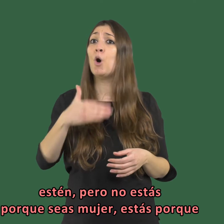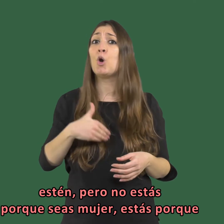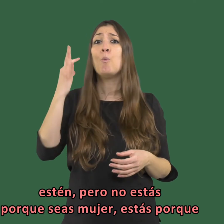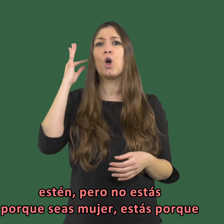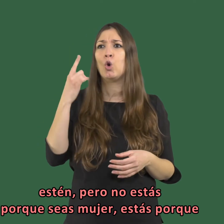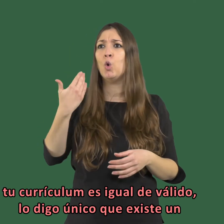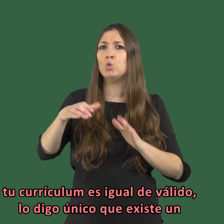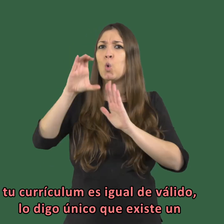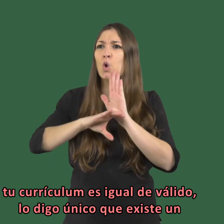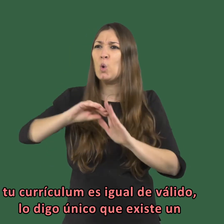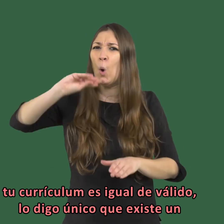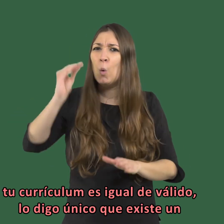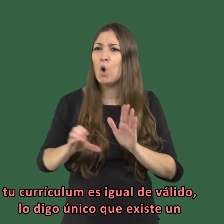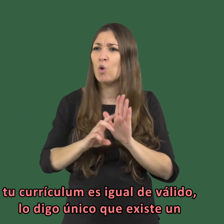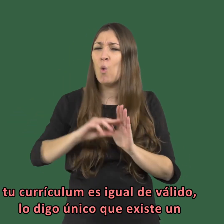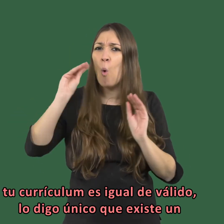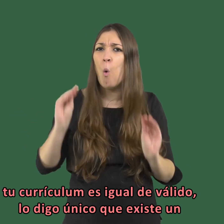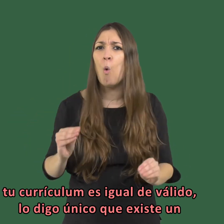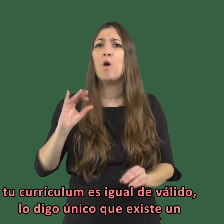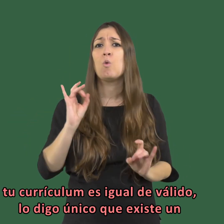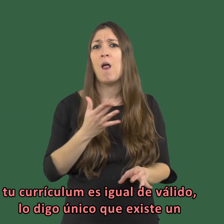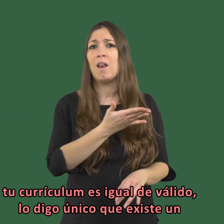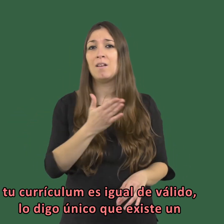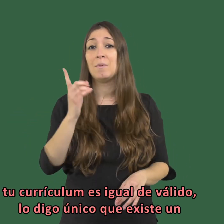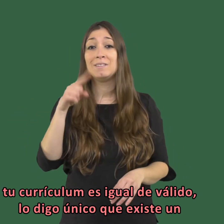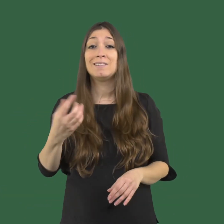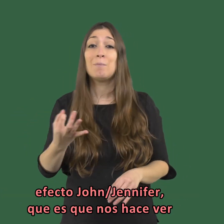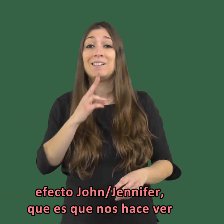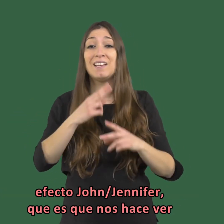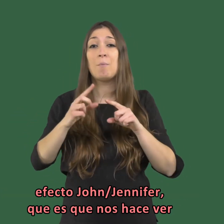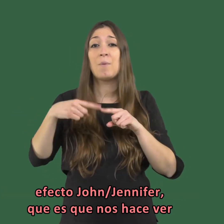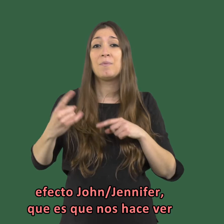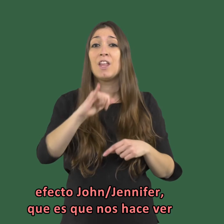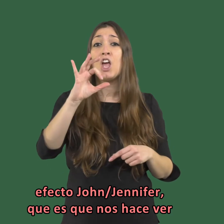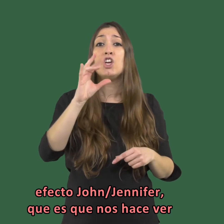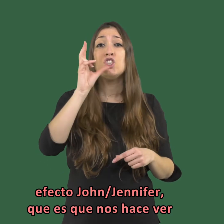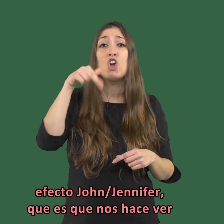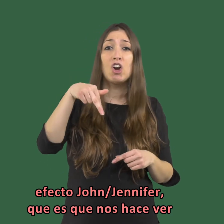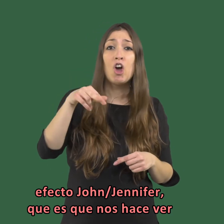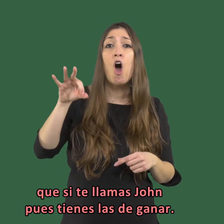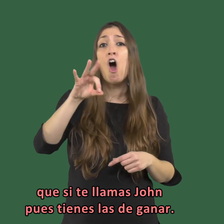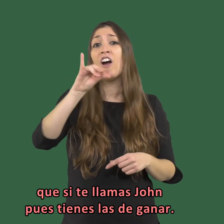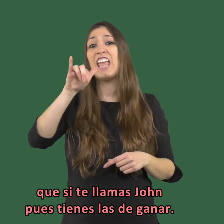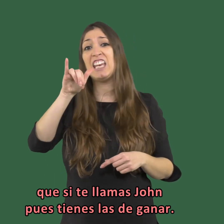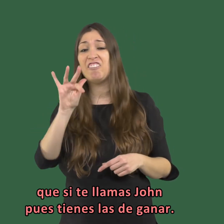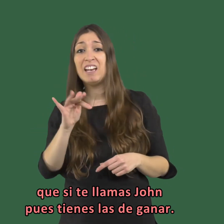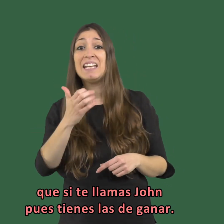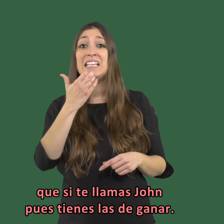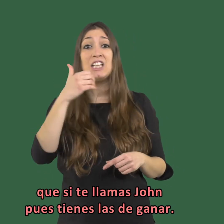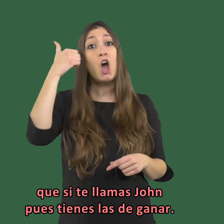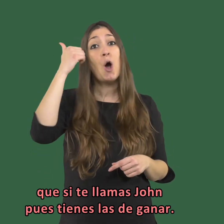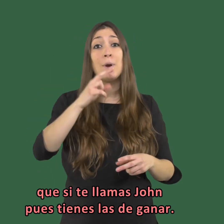estar porque tu currículum es igual de válido. Lo único que existe un efecto John Jennifer, que es que nos hace ver que si te llamas